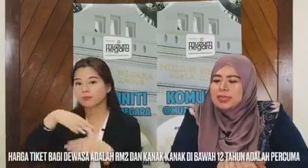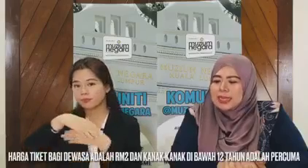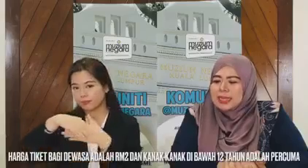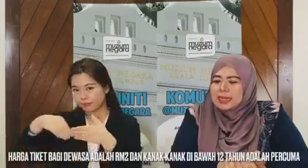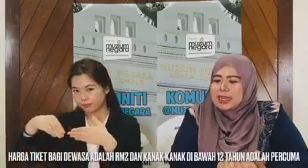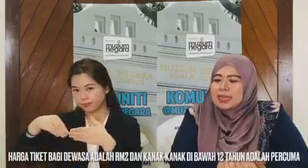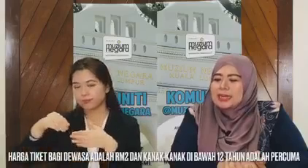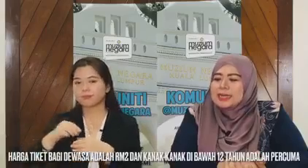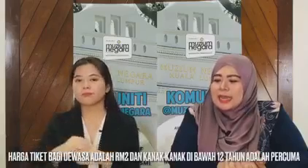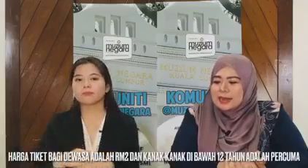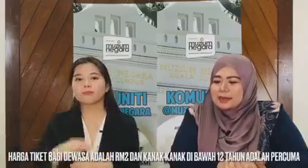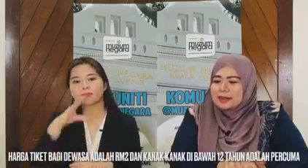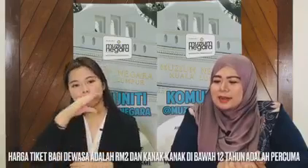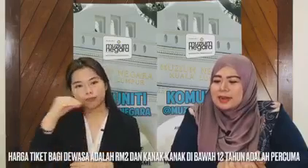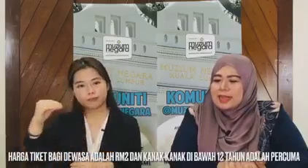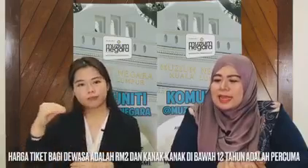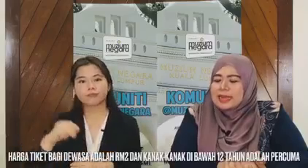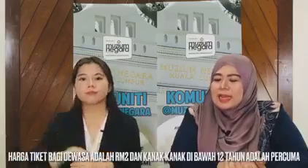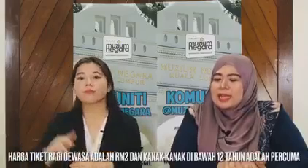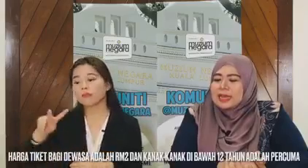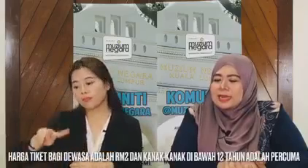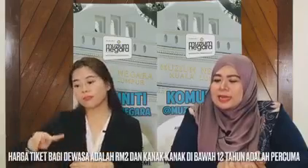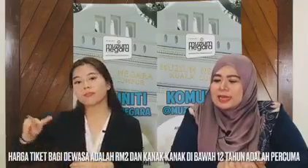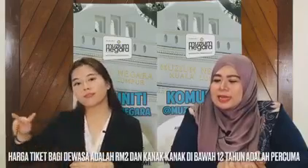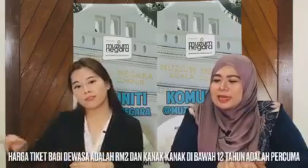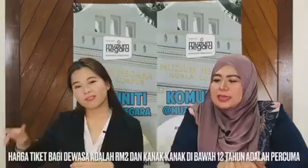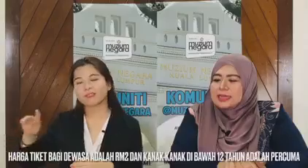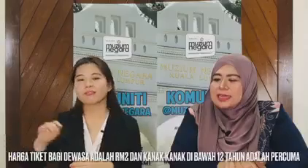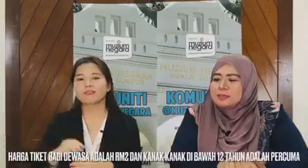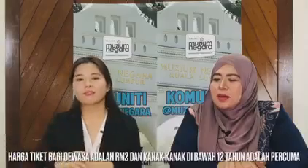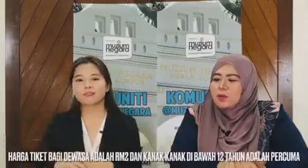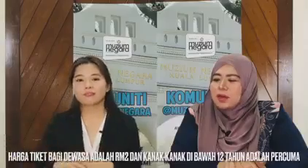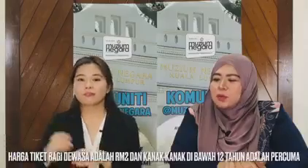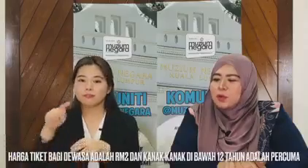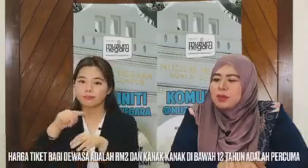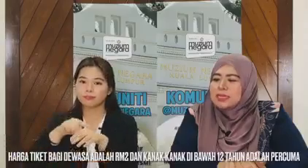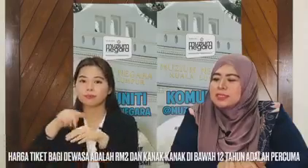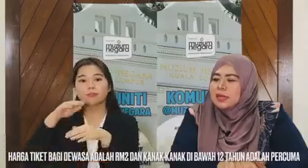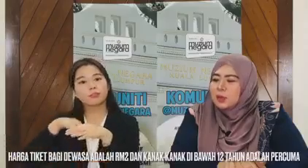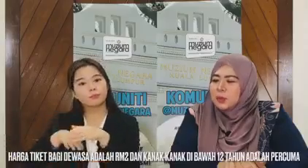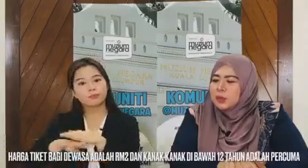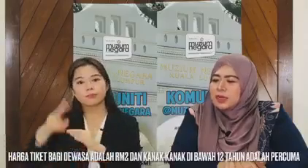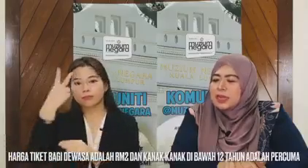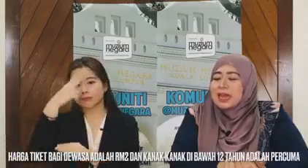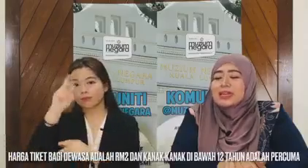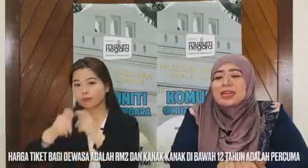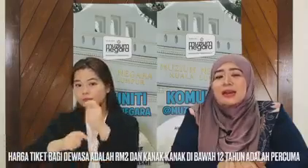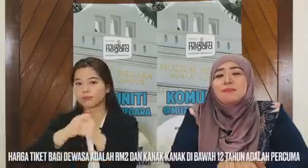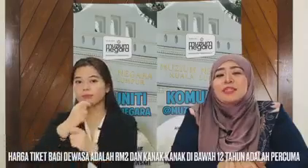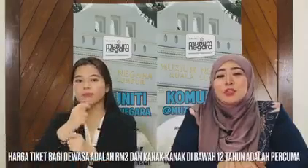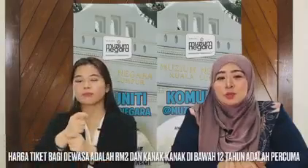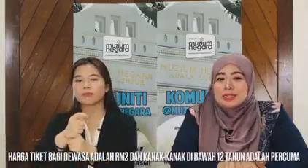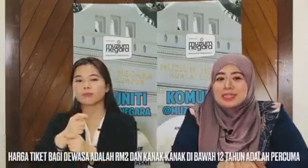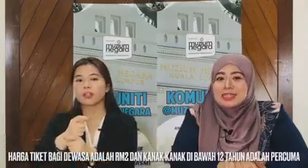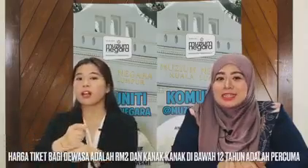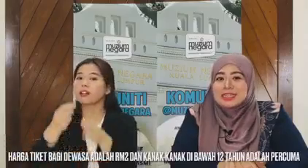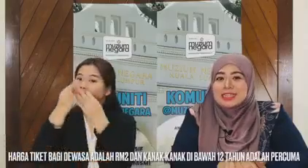RM2 dan kanak-kanak di bawah 12 tahun adalah percuma. Adalah